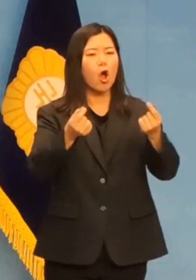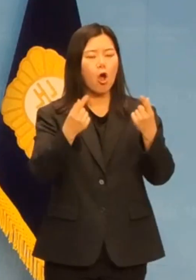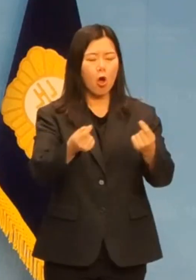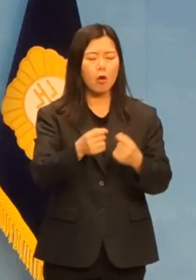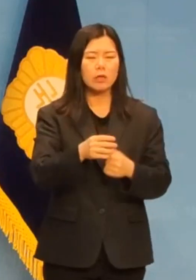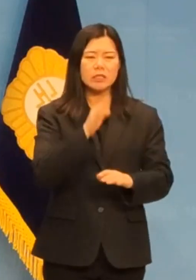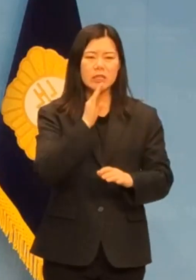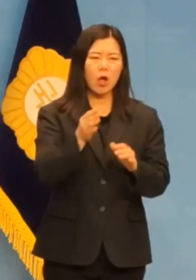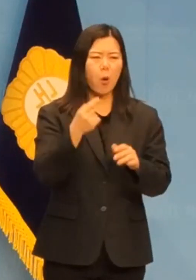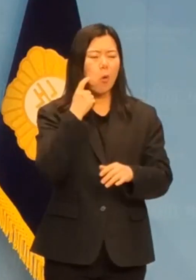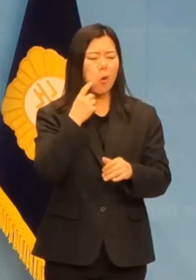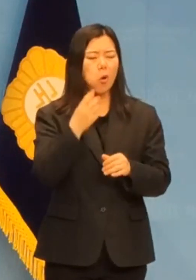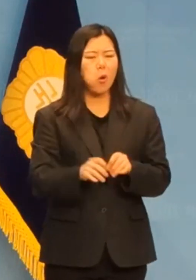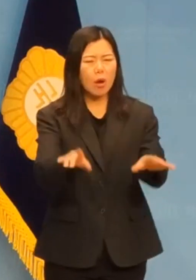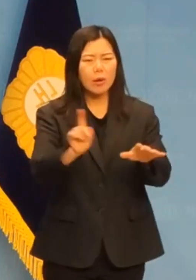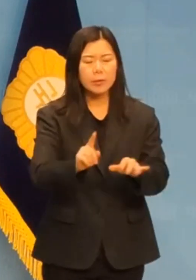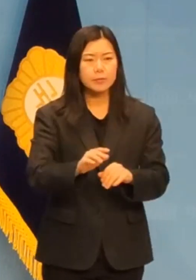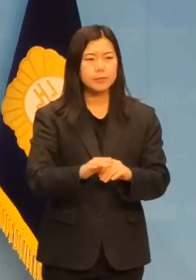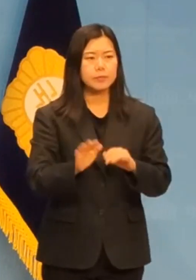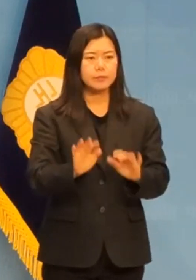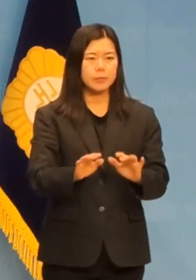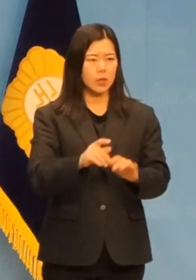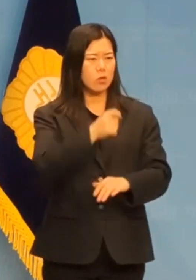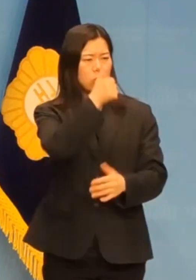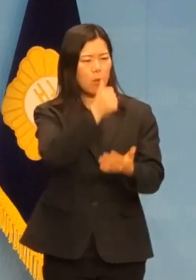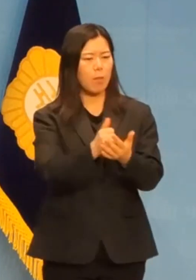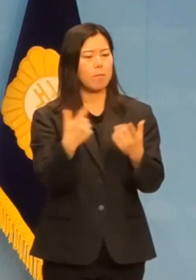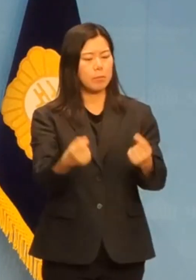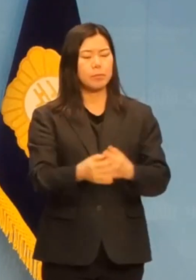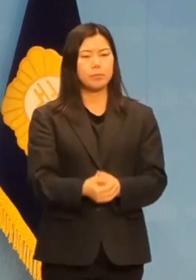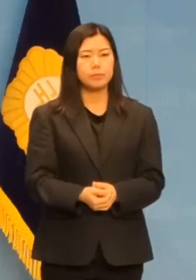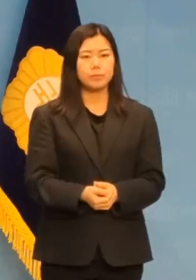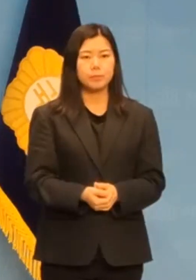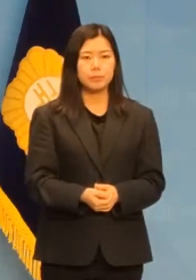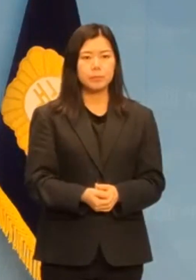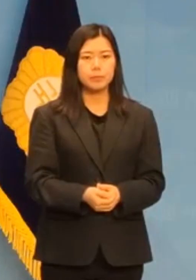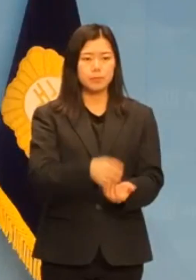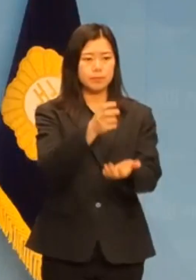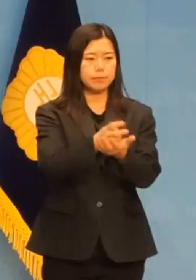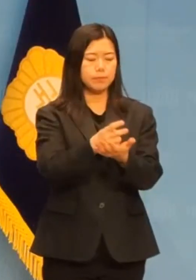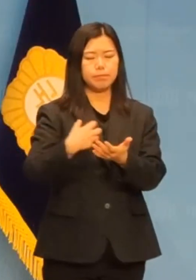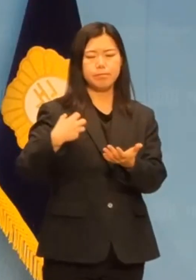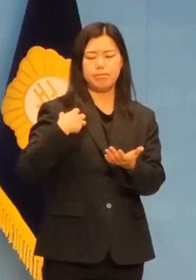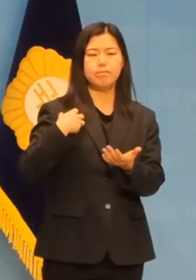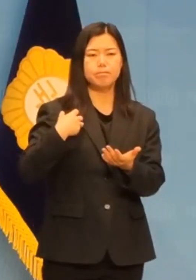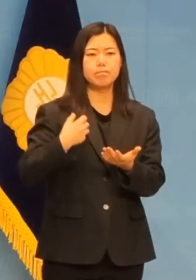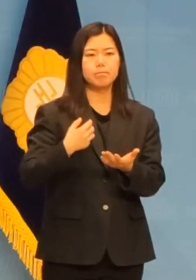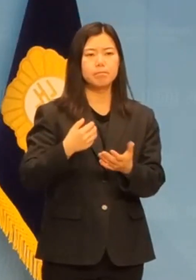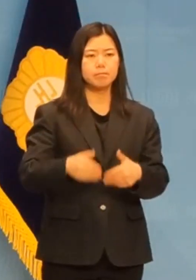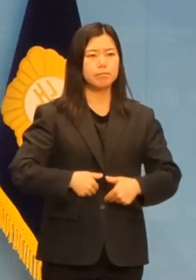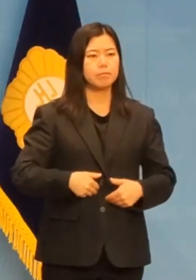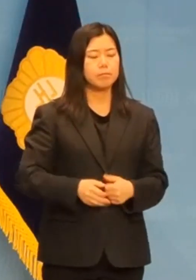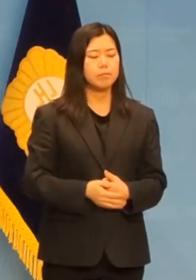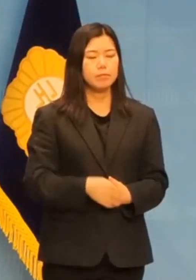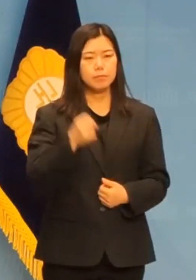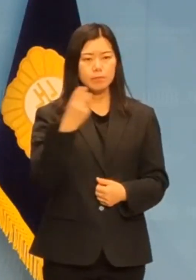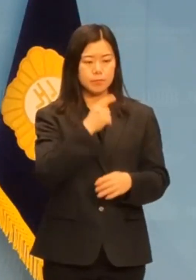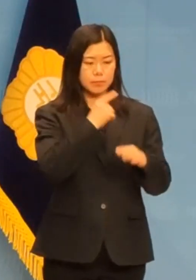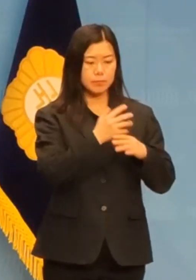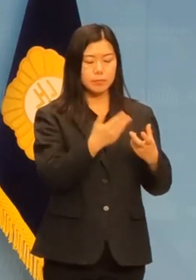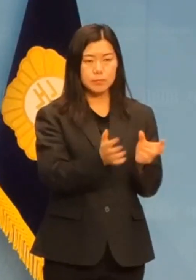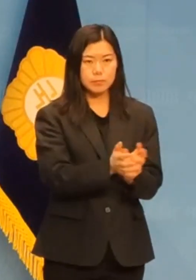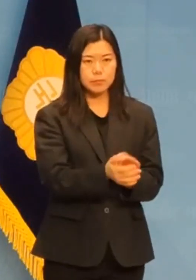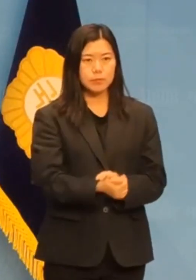내용을 유포하는 행위는 명백한 범죄에 해당할 수 있으며 법적 책임이 따를 수 있습니다. 또한